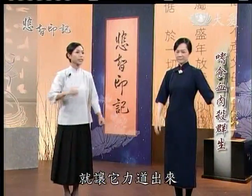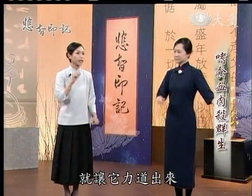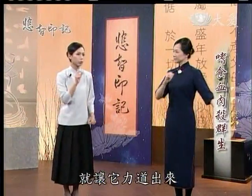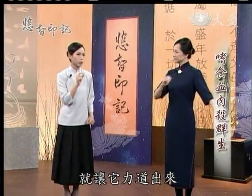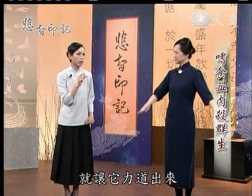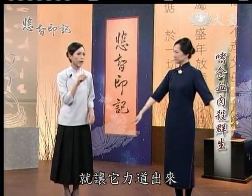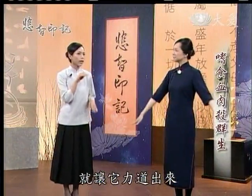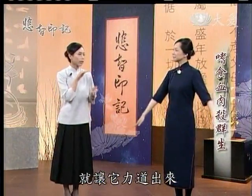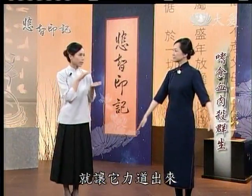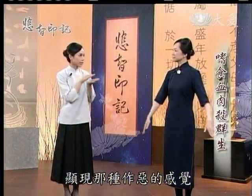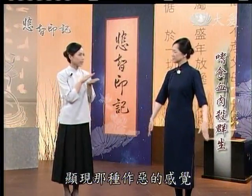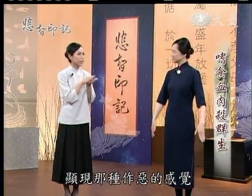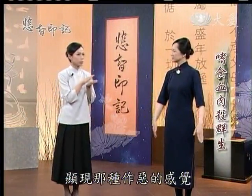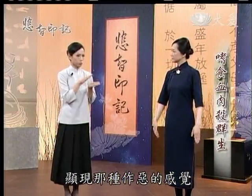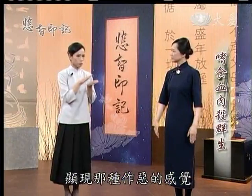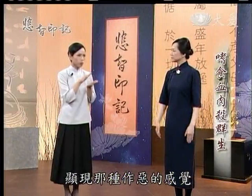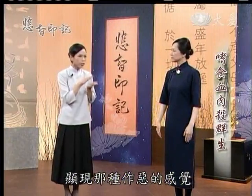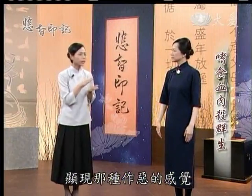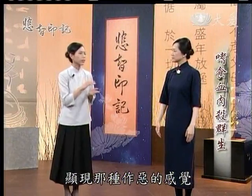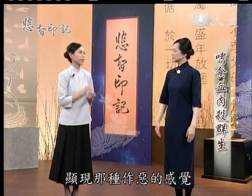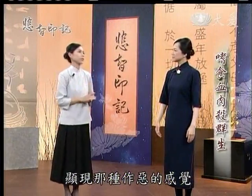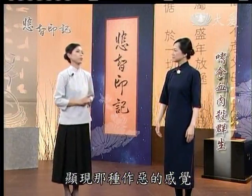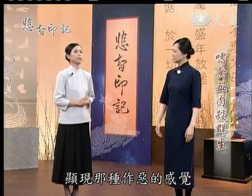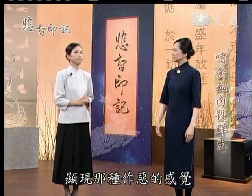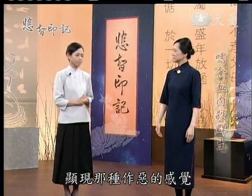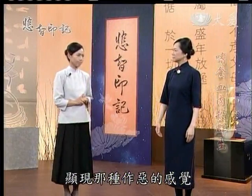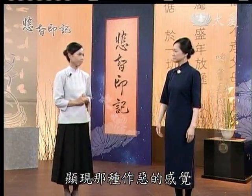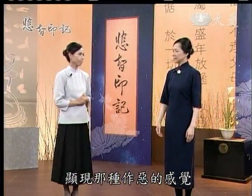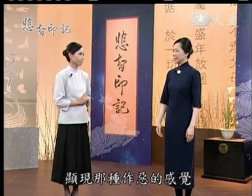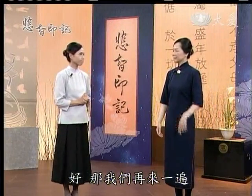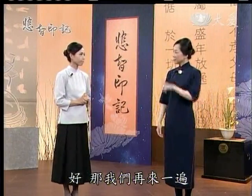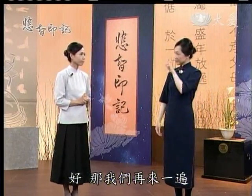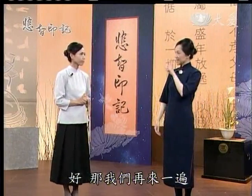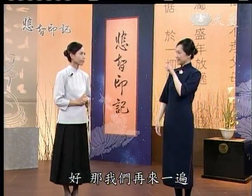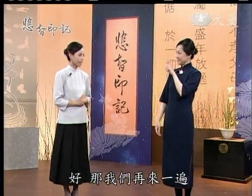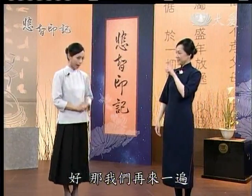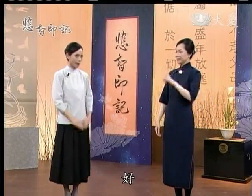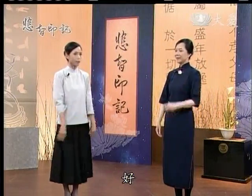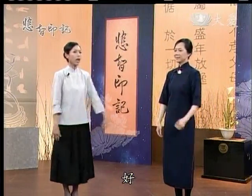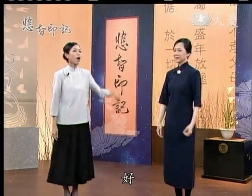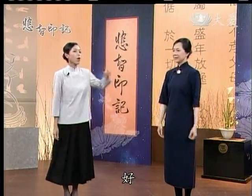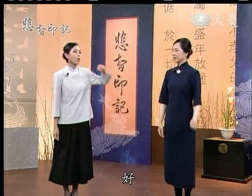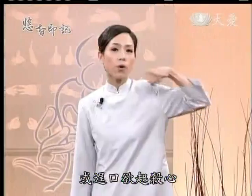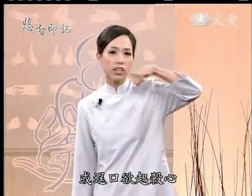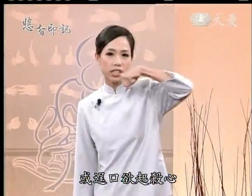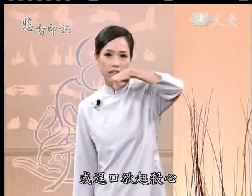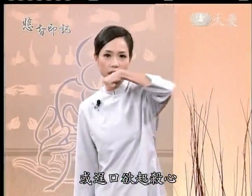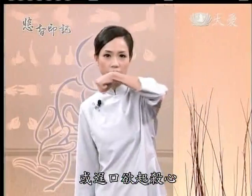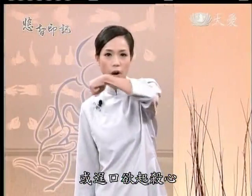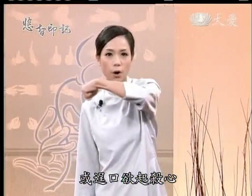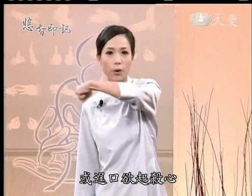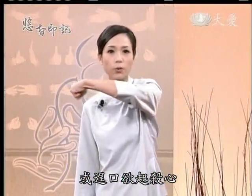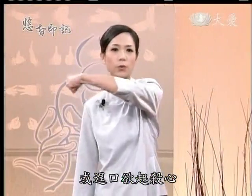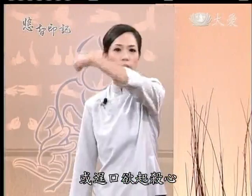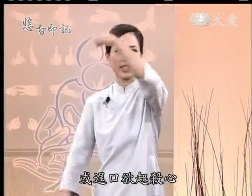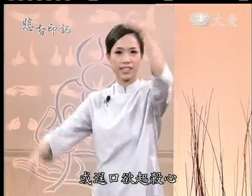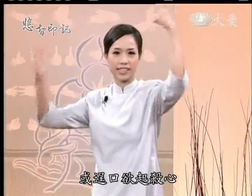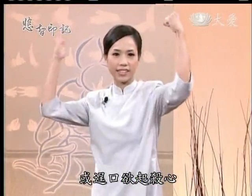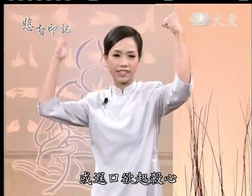力道出来，显现那种作恶的感觉。 好，那我们再来一遍。 好，或成口欲起